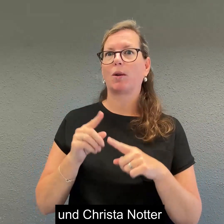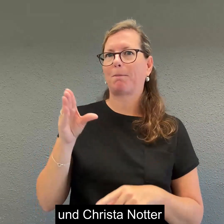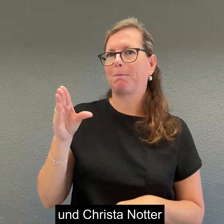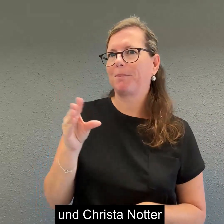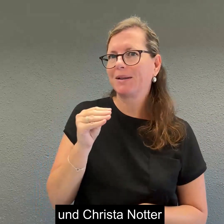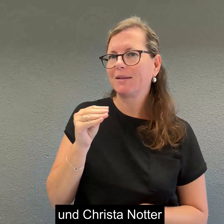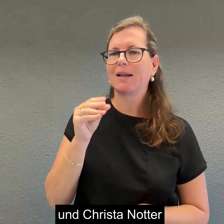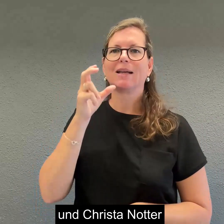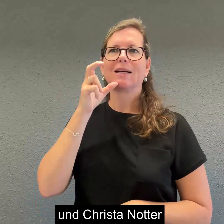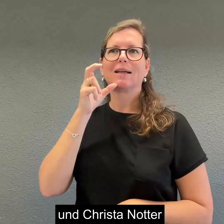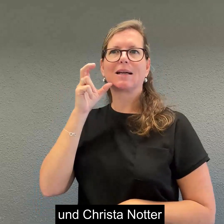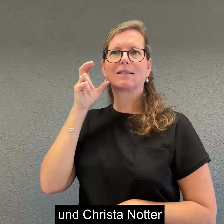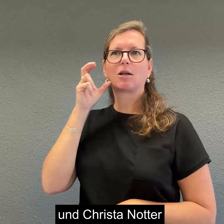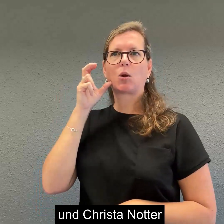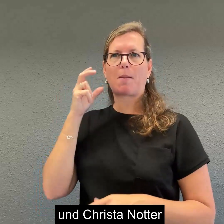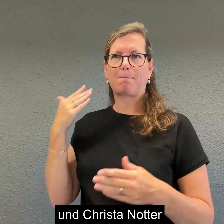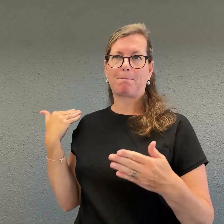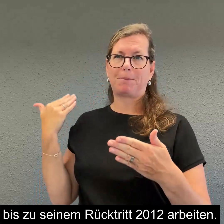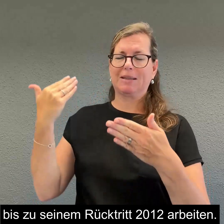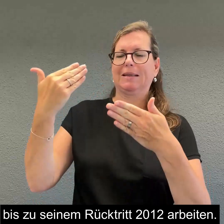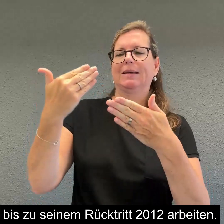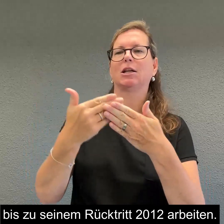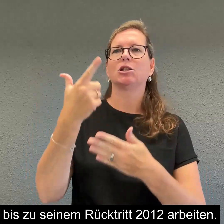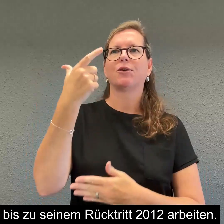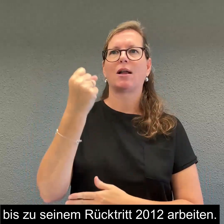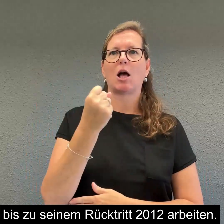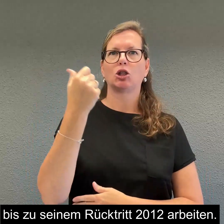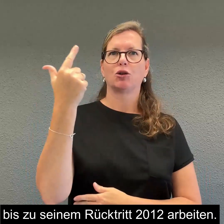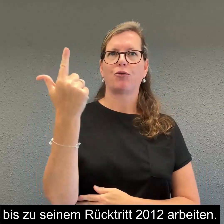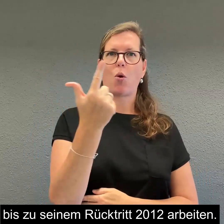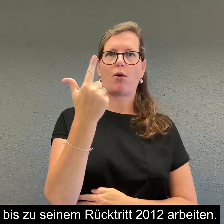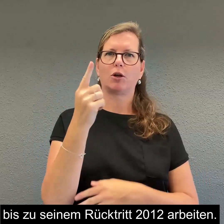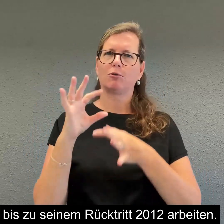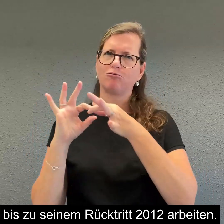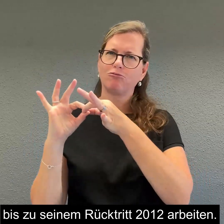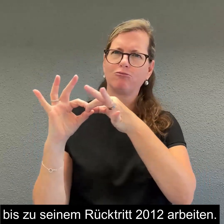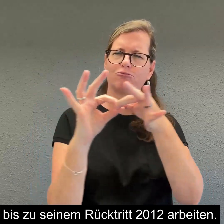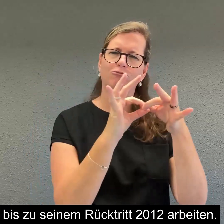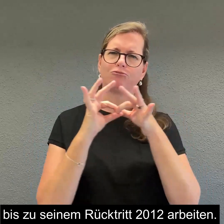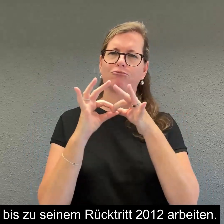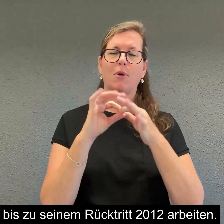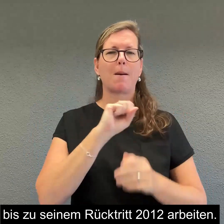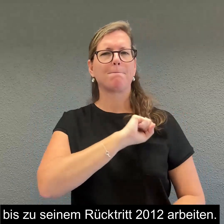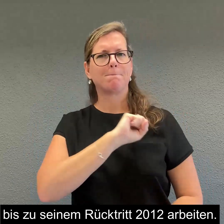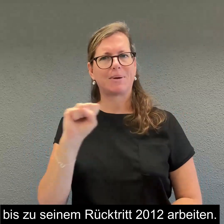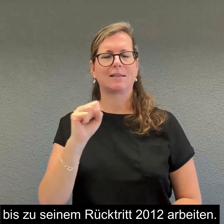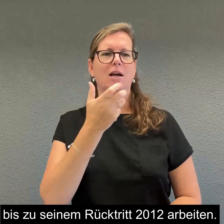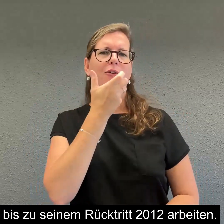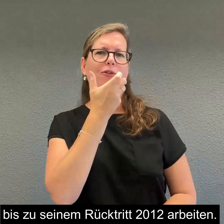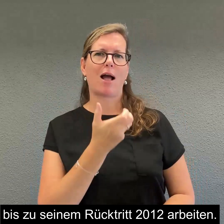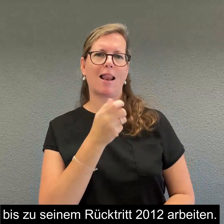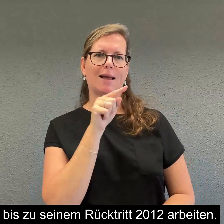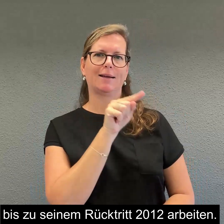und Christa Notter bis zu seinem Rücktritt 2012 arbeiten.